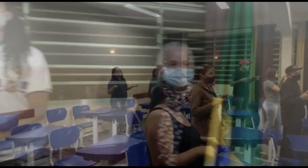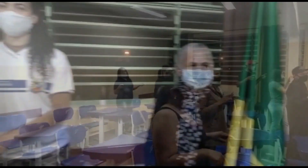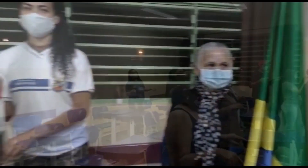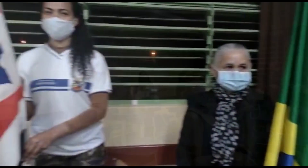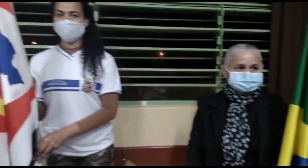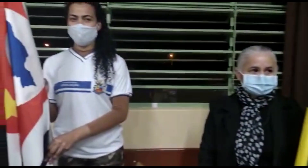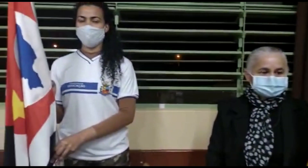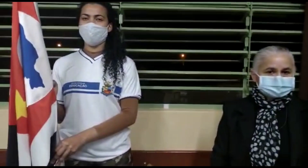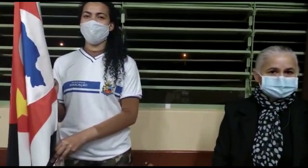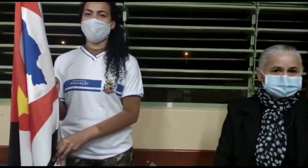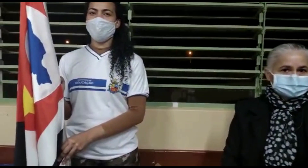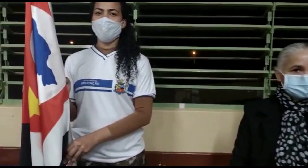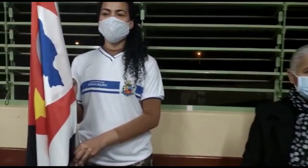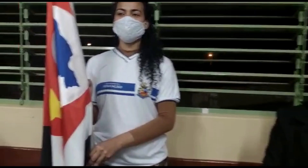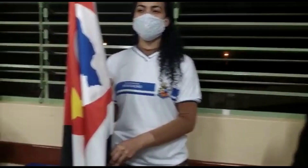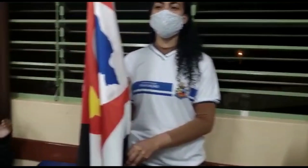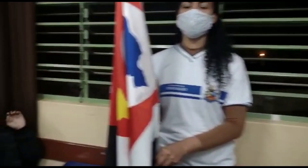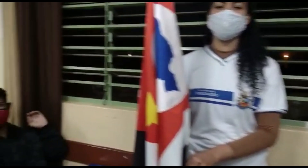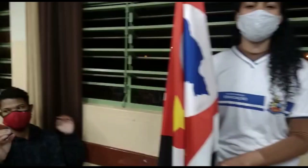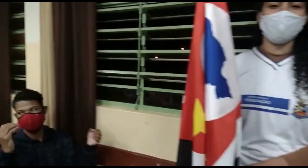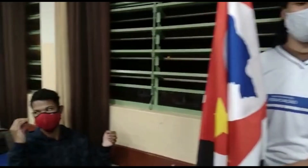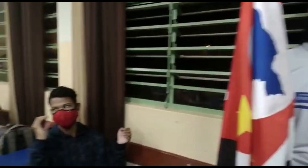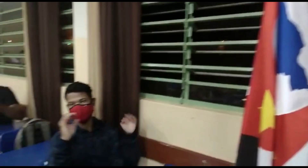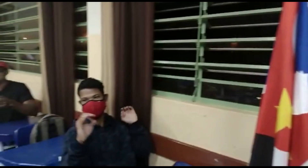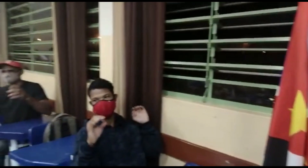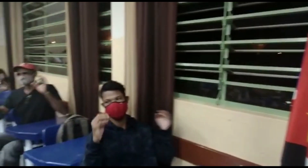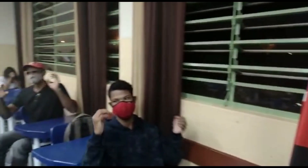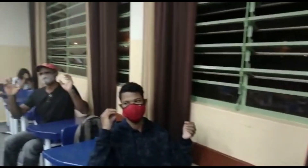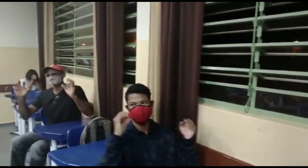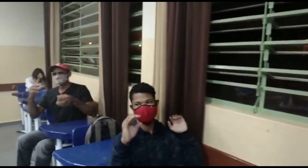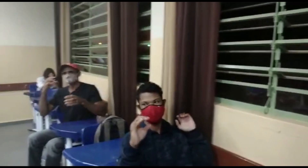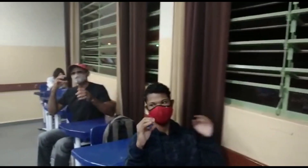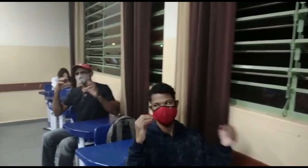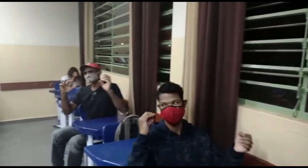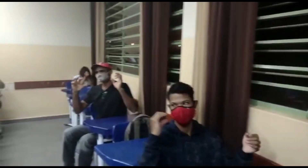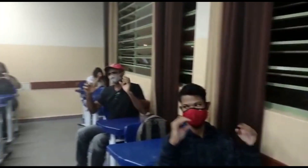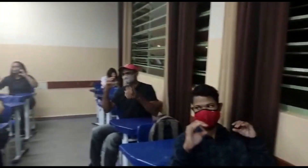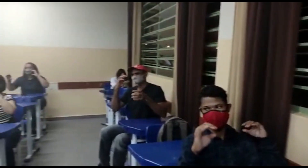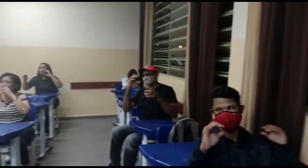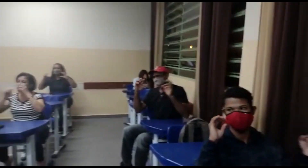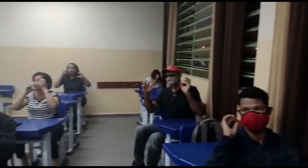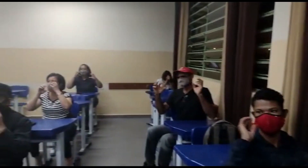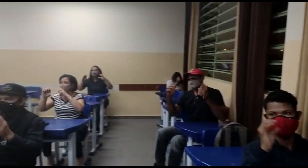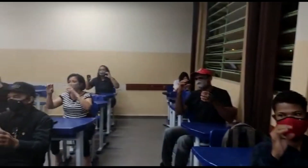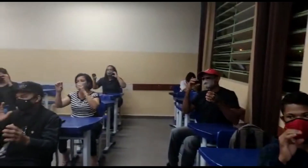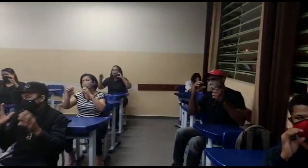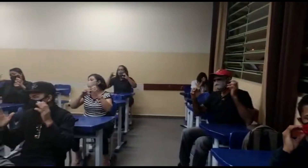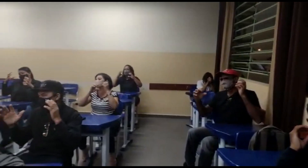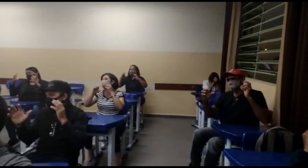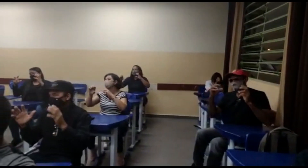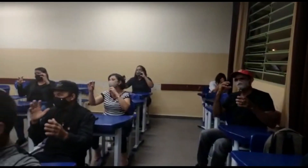No progresso industrial, Manuel Guedes foi